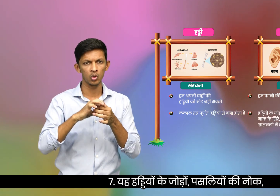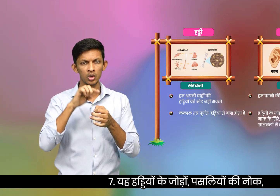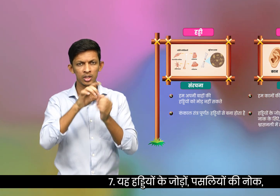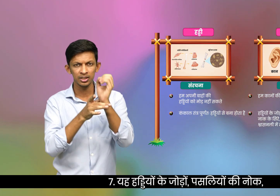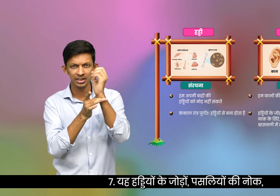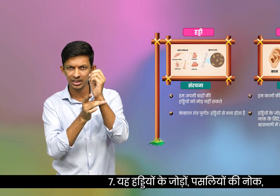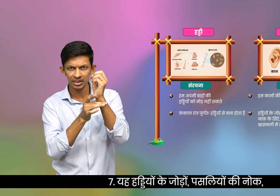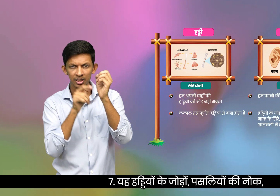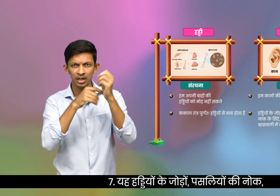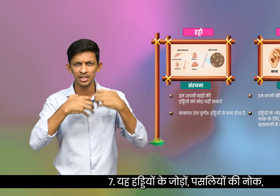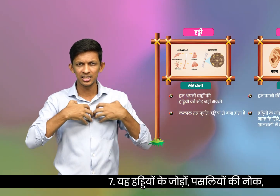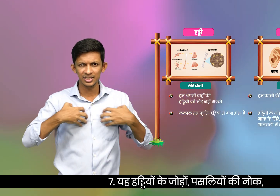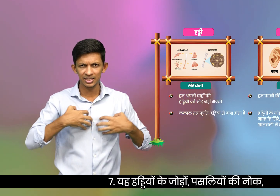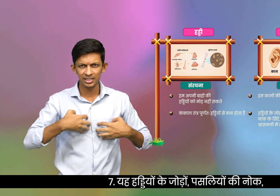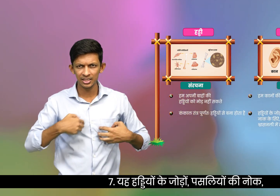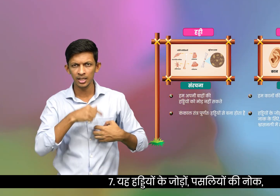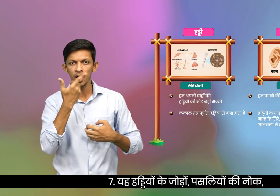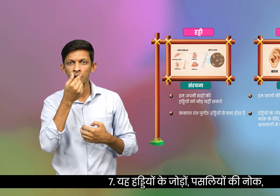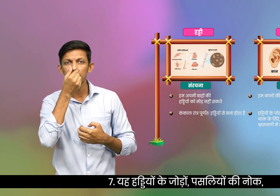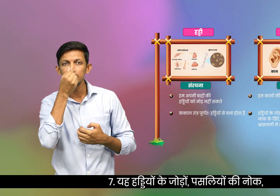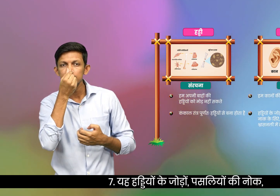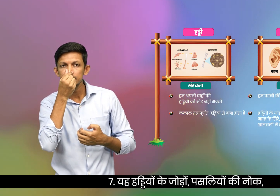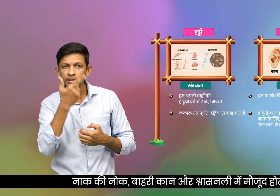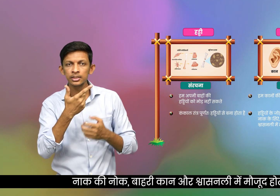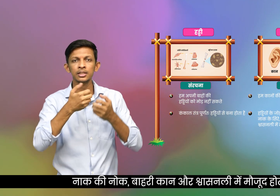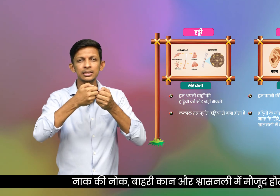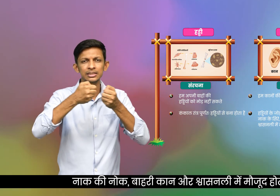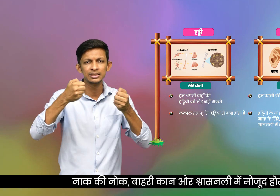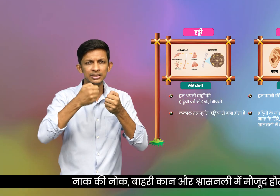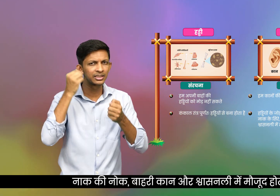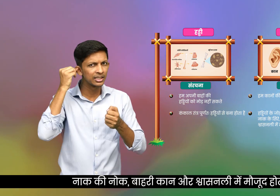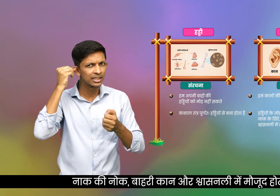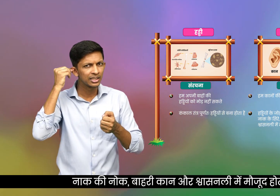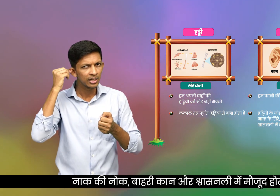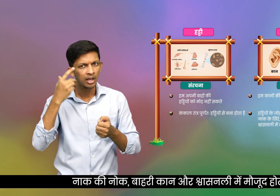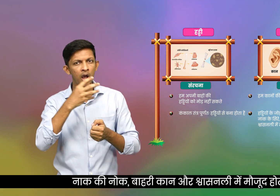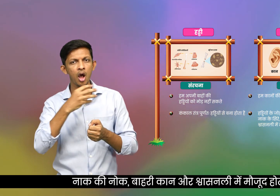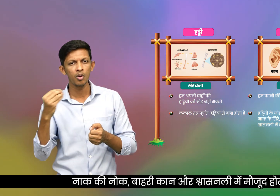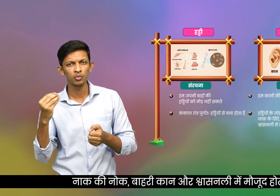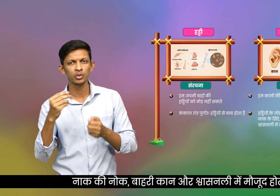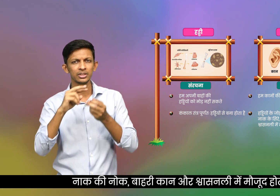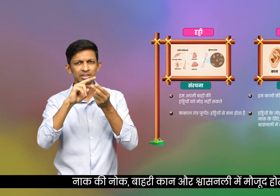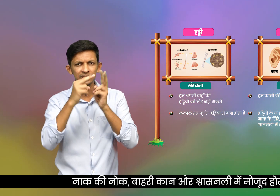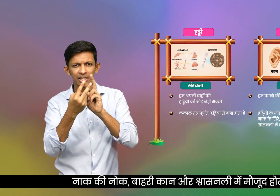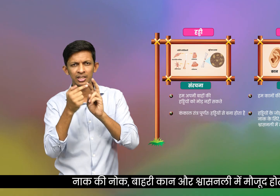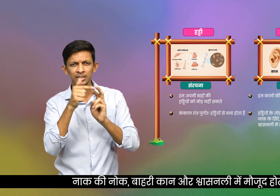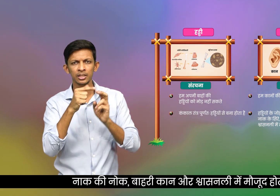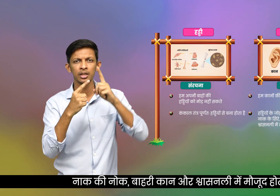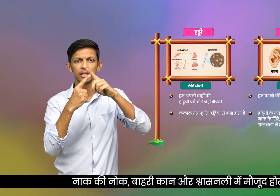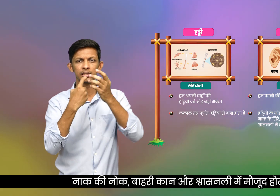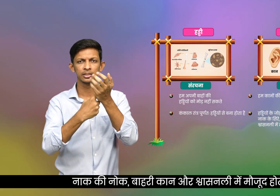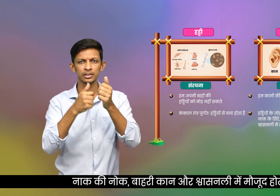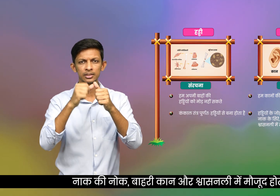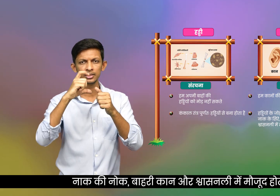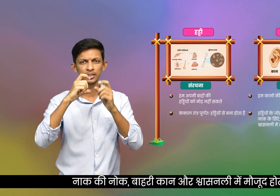सातवां, यह हड्डियों के जोड़ों, मसलियों की नोक, नाक की नोक, बाहरी कान और श्वास नली